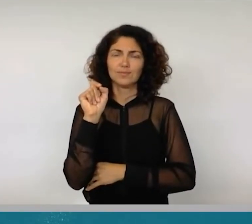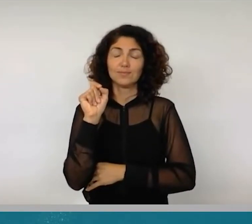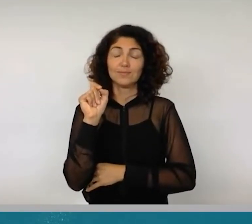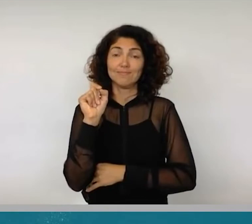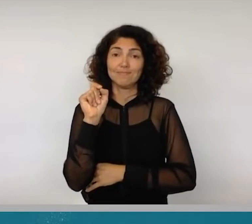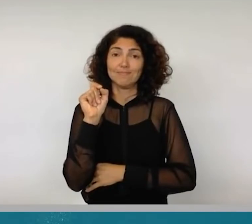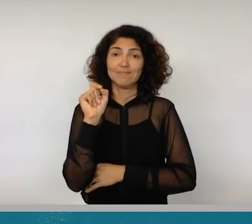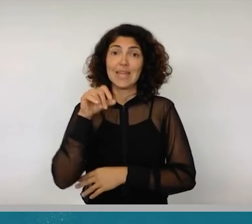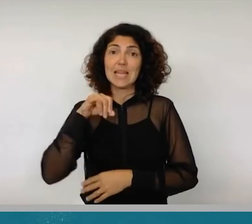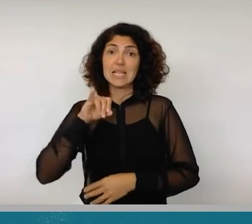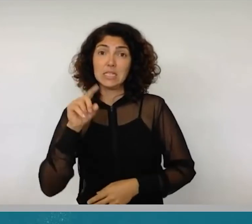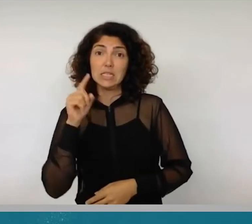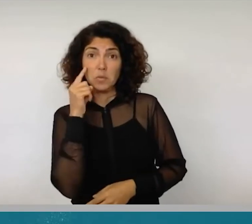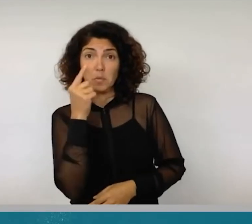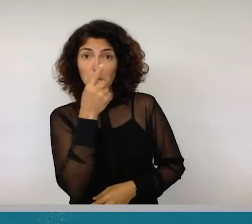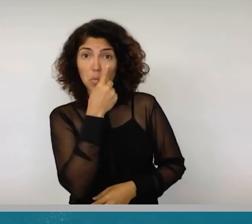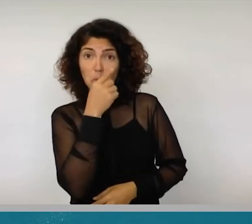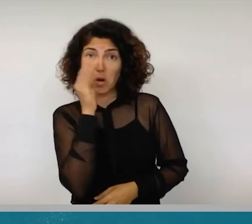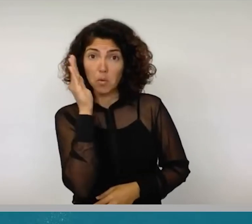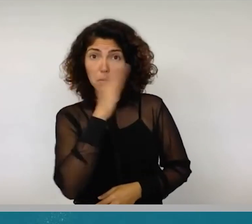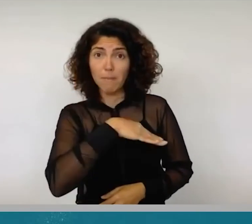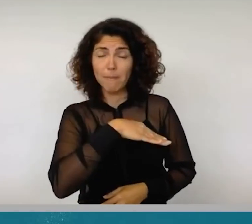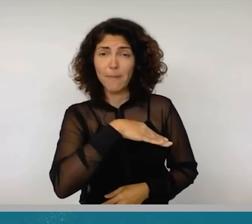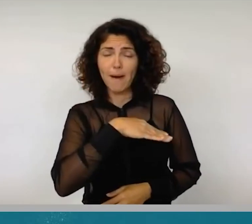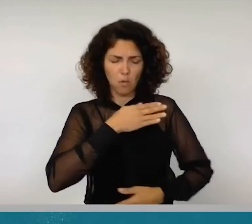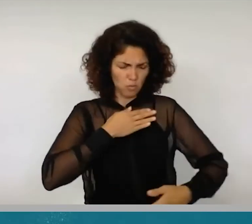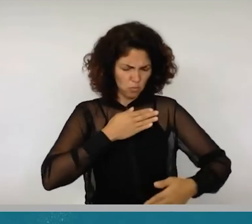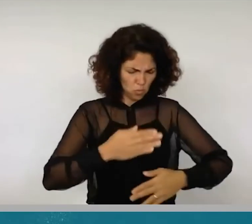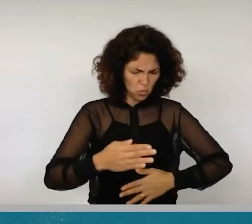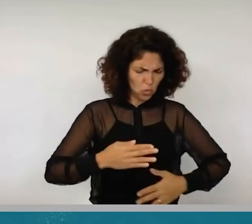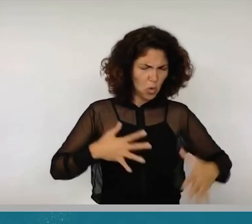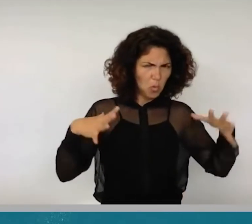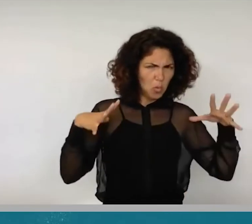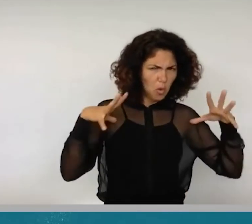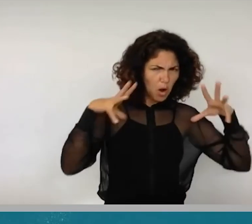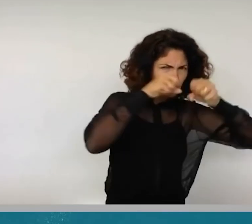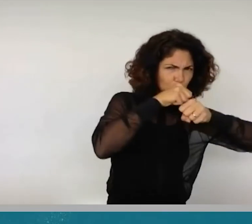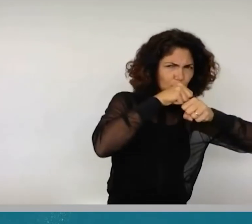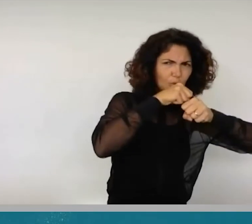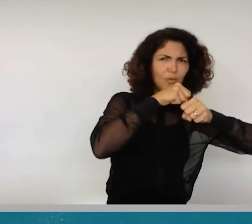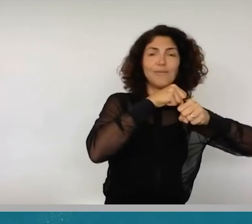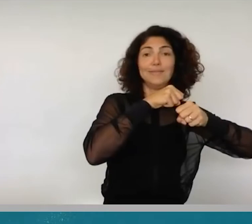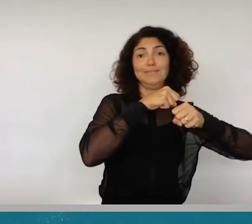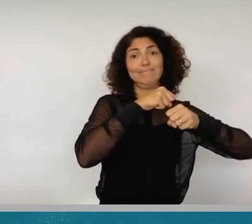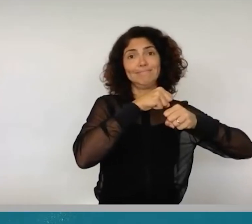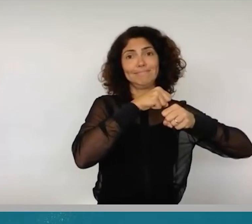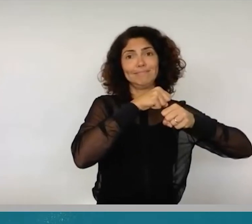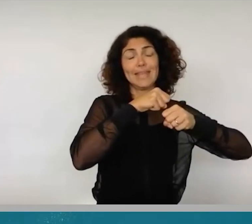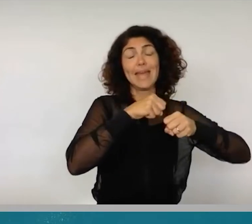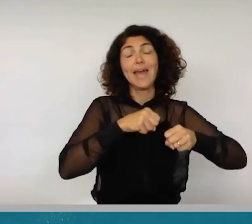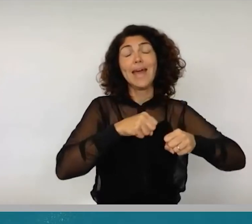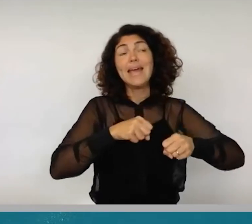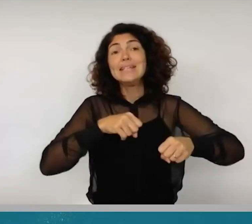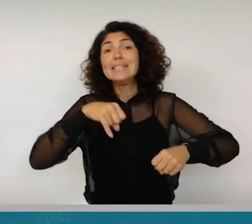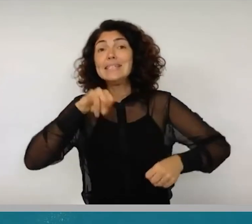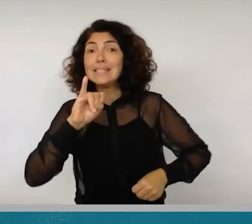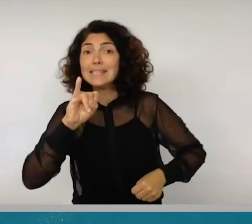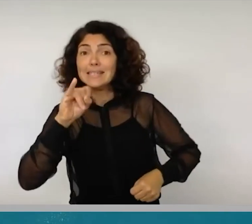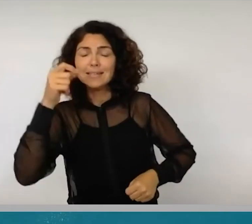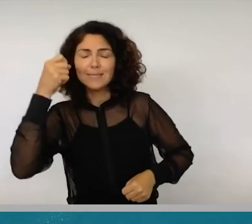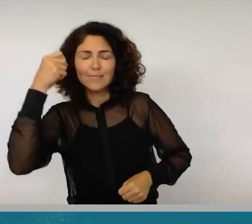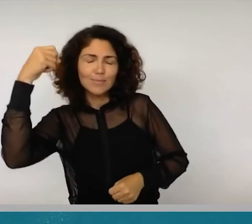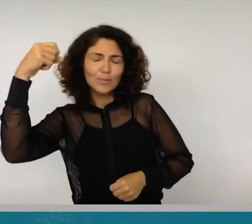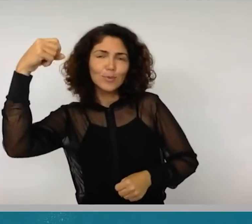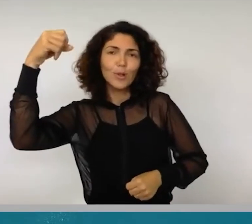forem maus, todo o seu corpo estará em trevas. Portanto, caso a luz que em ti há sejam trevas, que grandes